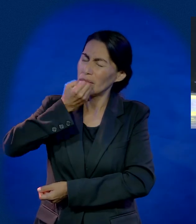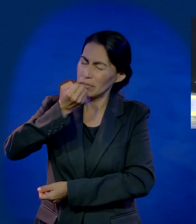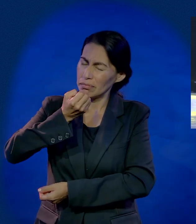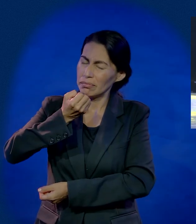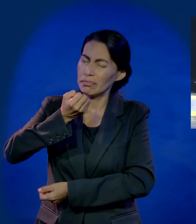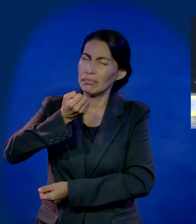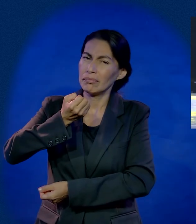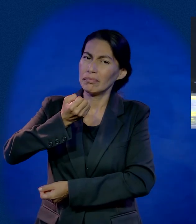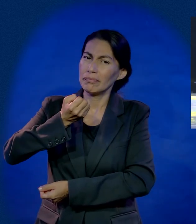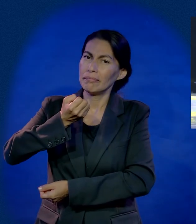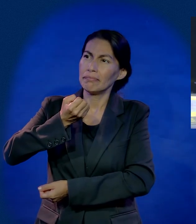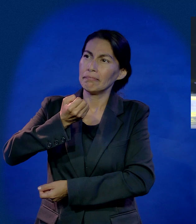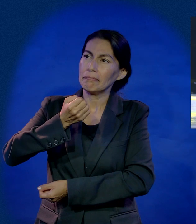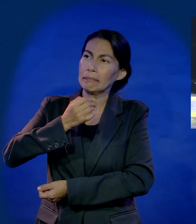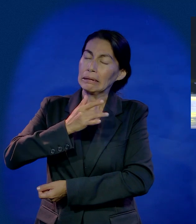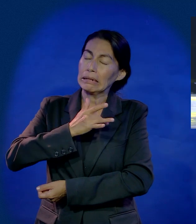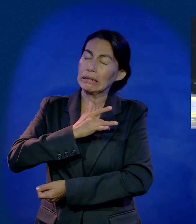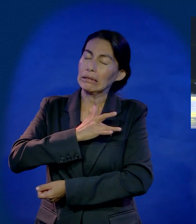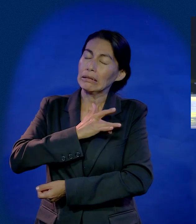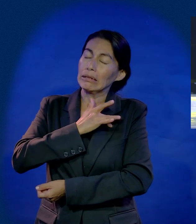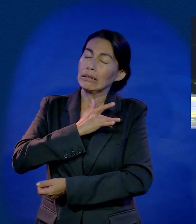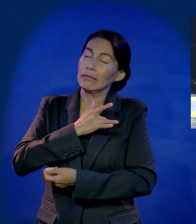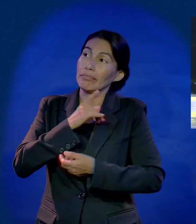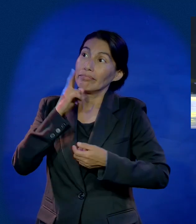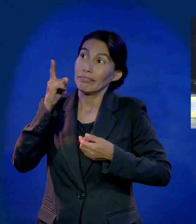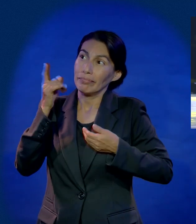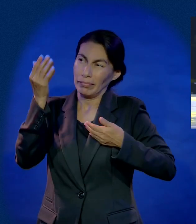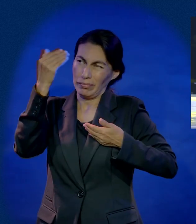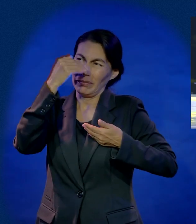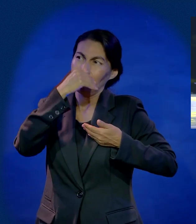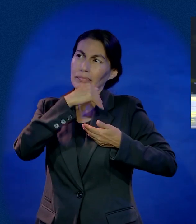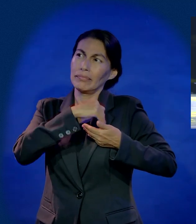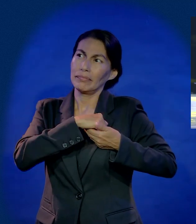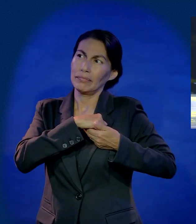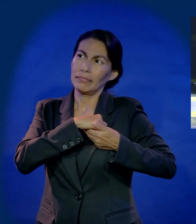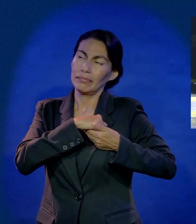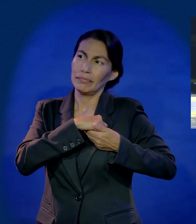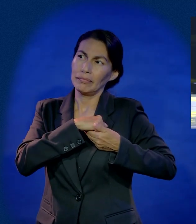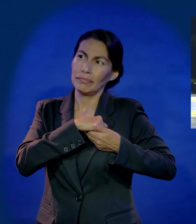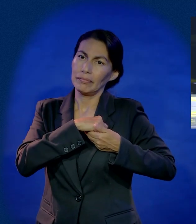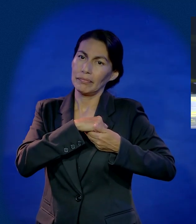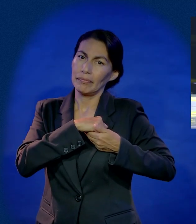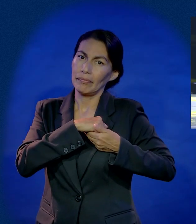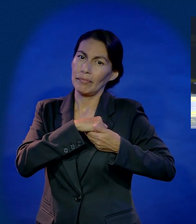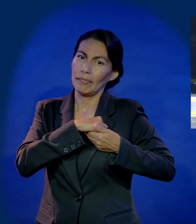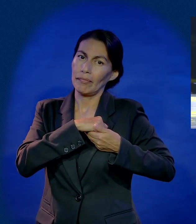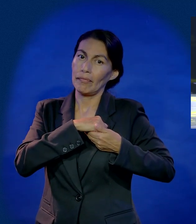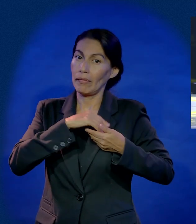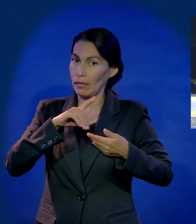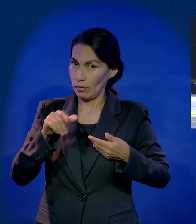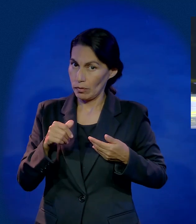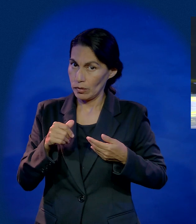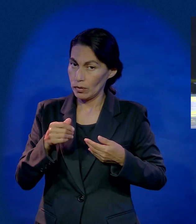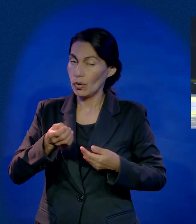para que voluntariamente tú le pidas que entre a tu corazón.